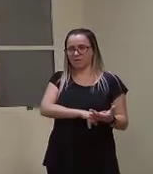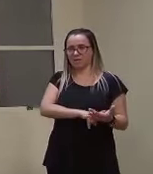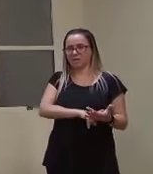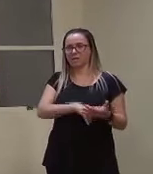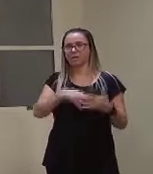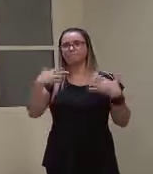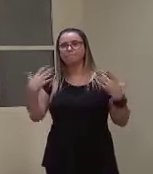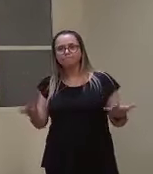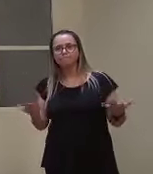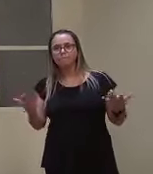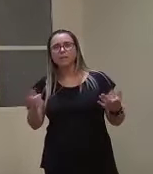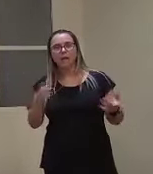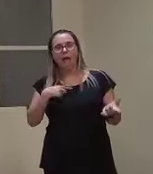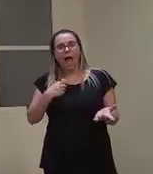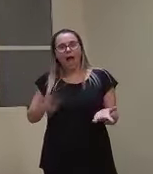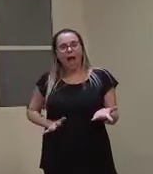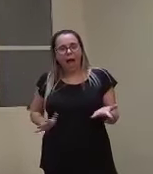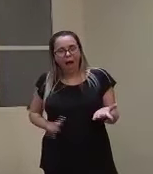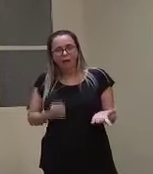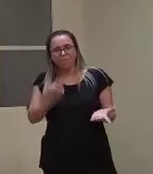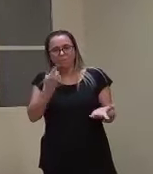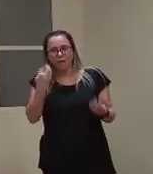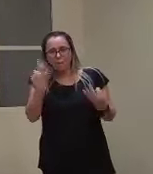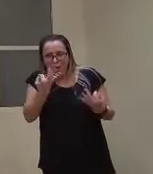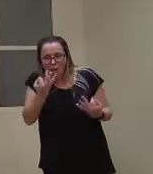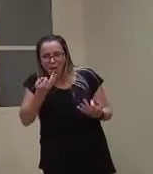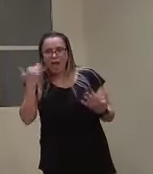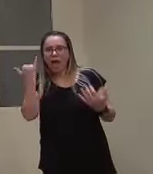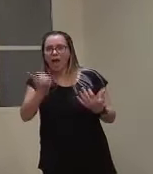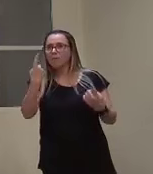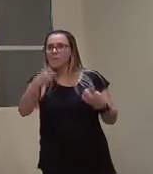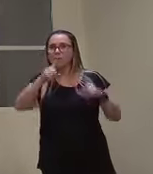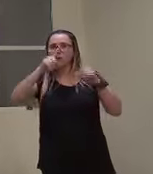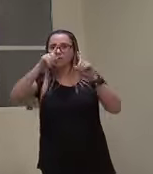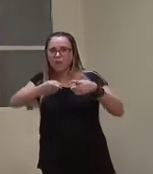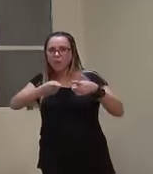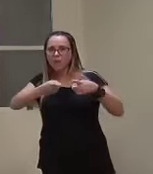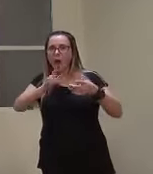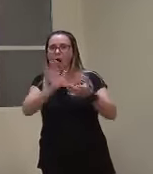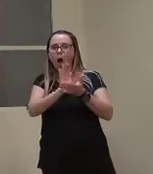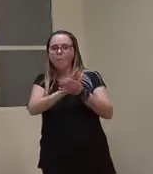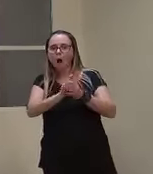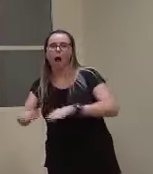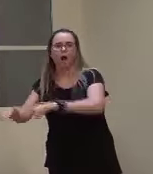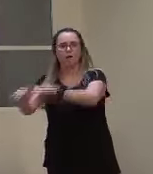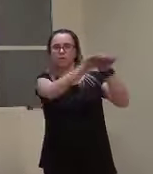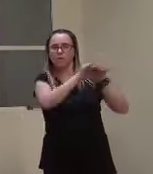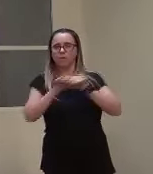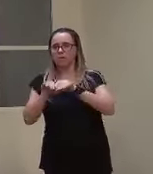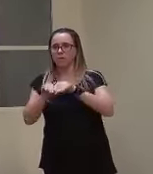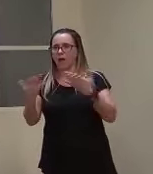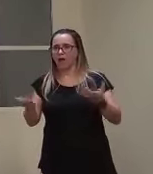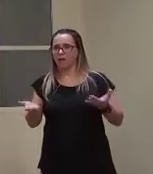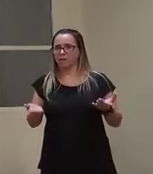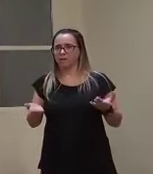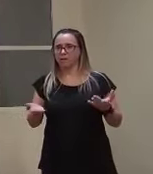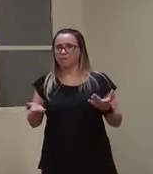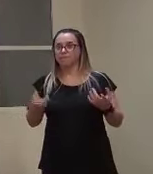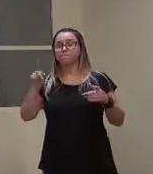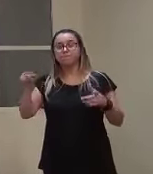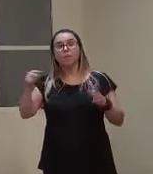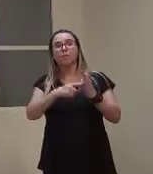lógica con las mejores intenciones pero vuelve a ser total 2a y el punto es en qué medida